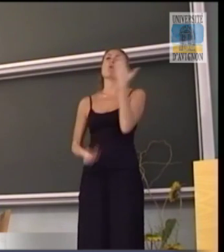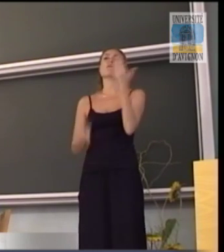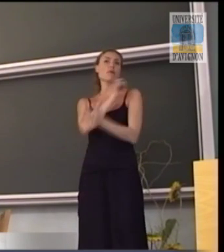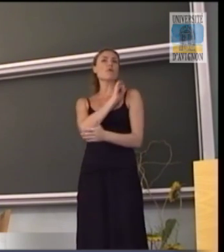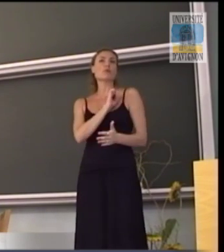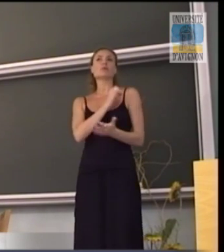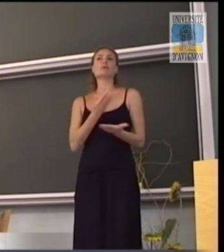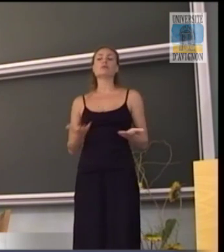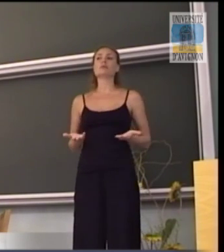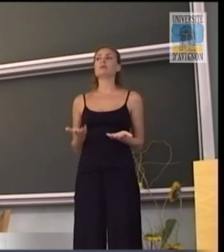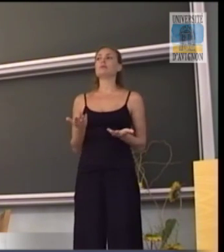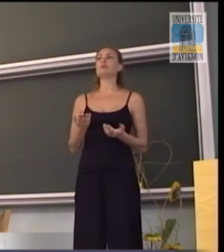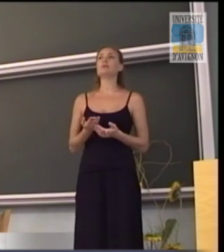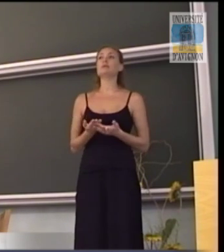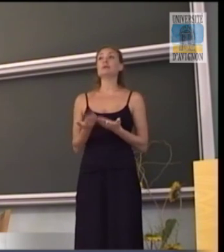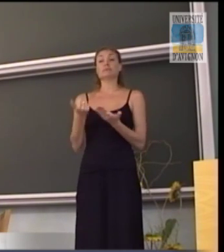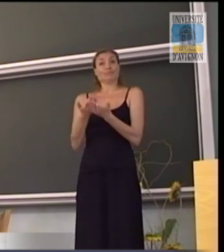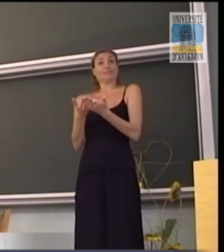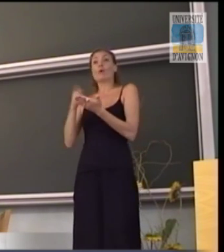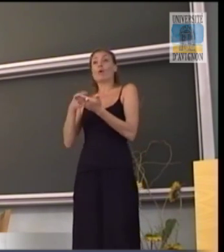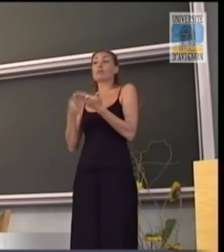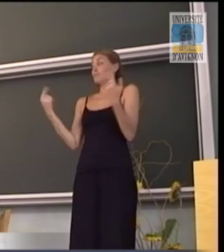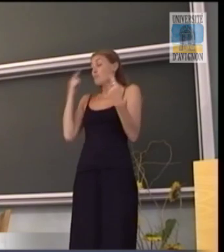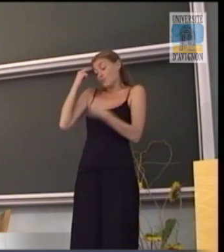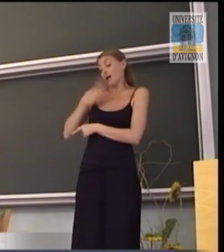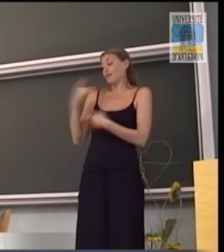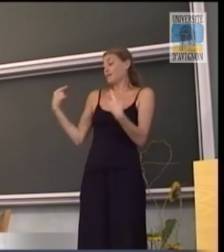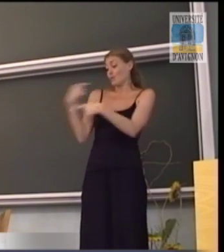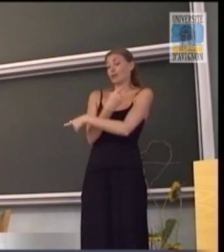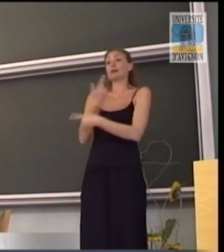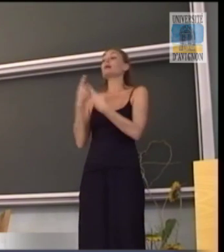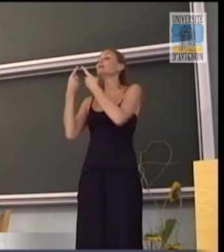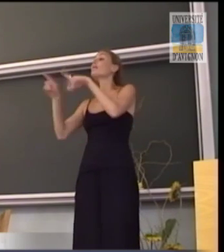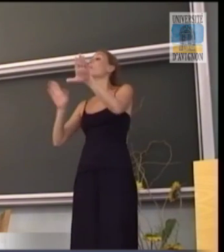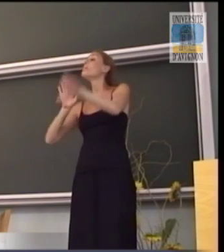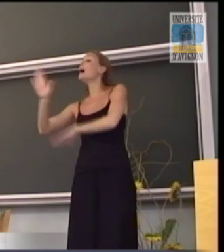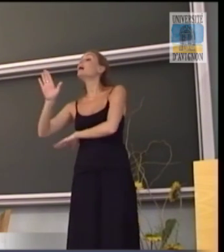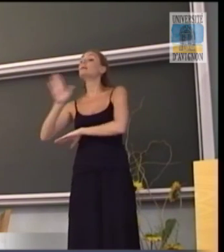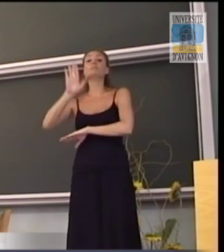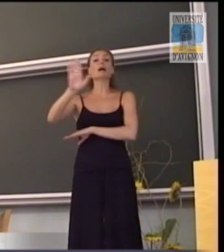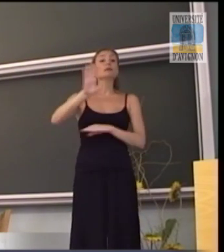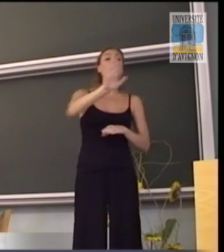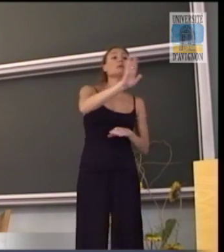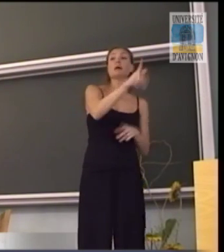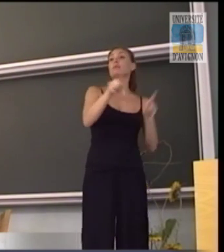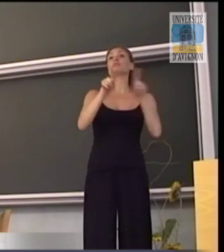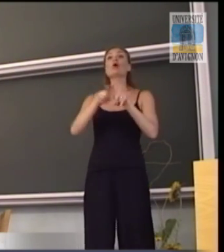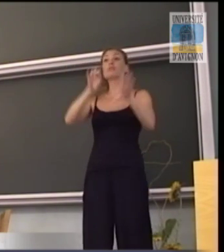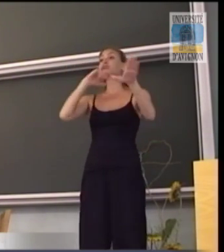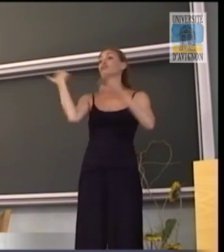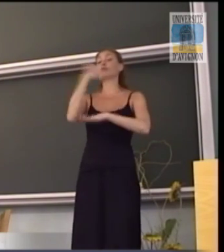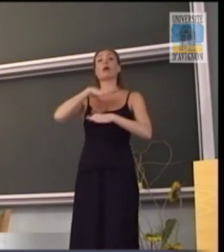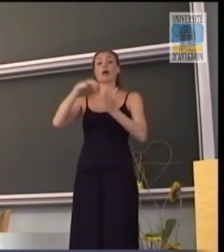le plus important, c'est au contraire de rappeler à chacun que sa différence, au même titre que son empreinte digitale qui est